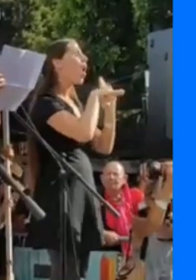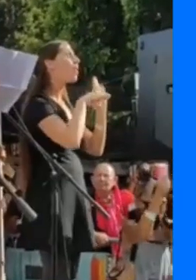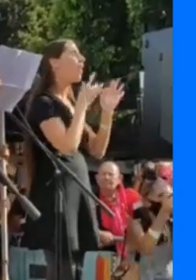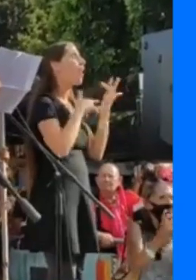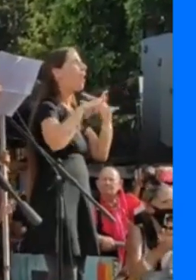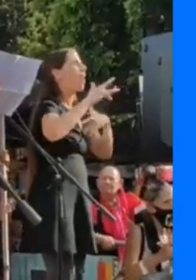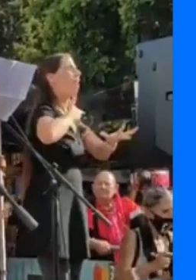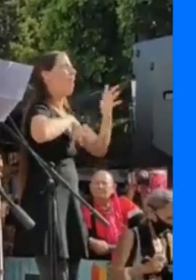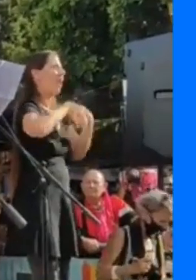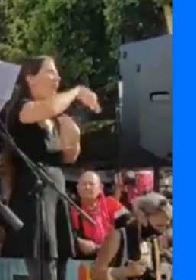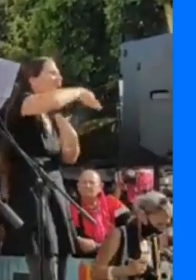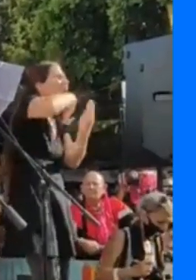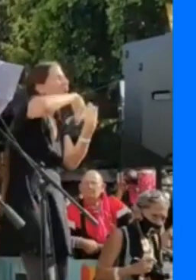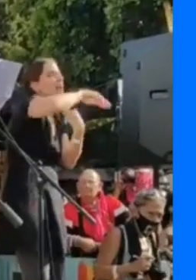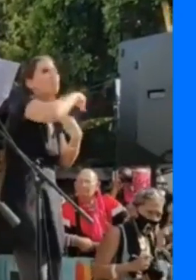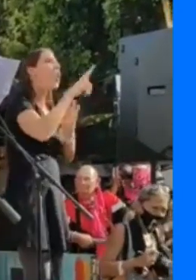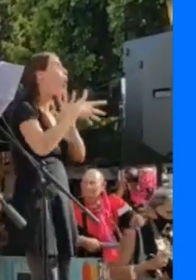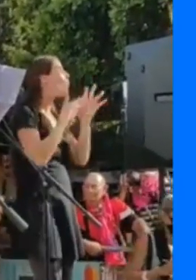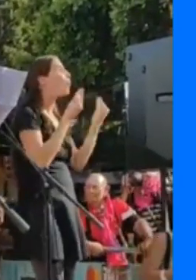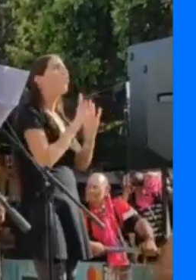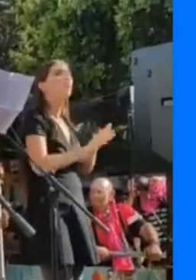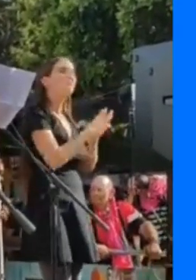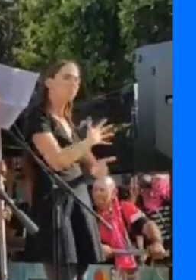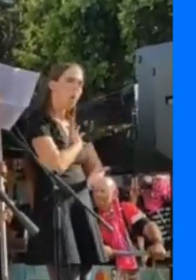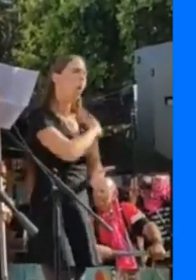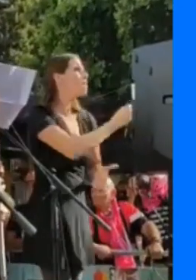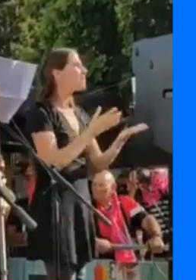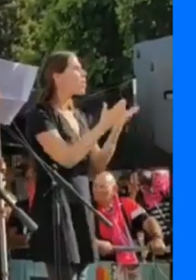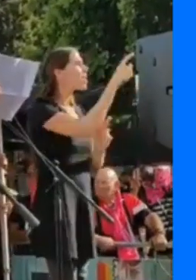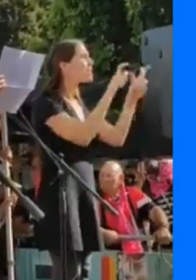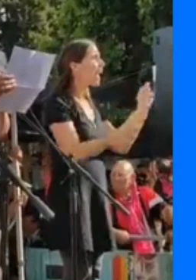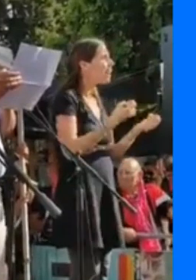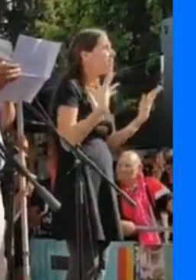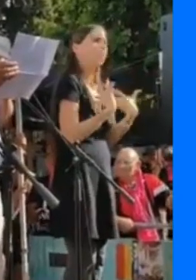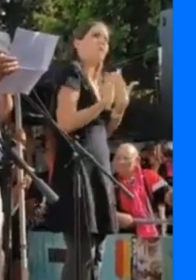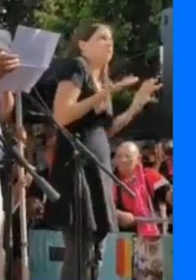ולא אמרו דבר שיש בו אומץ ויושר אזרחי טבעי.